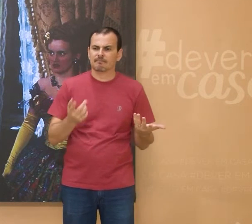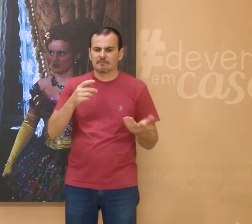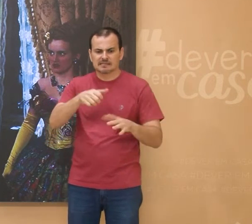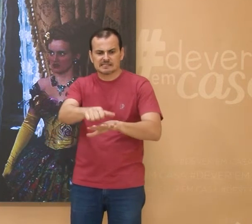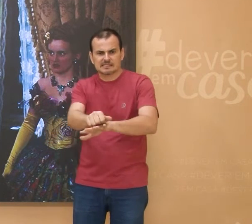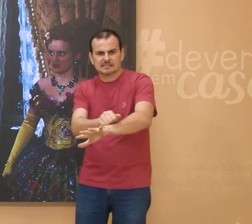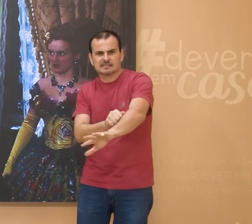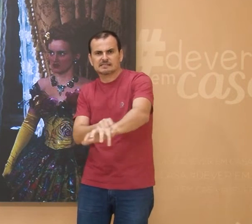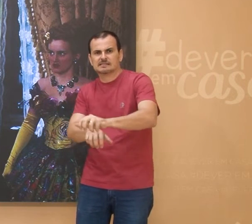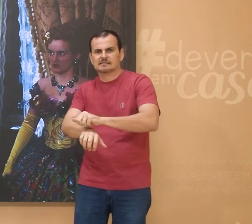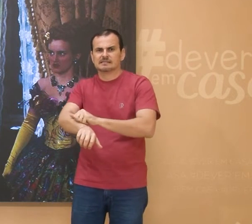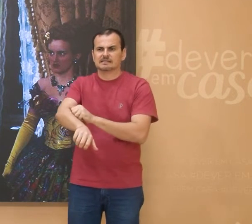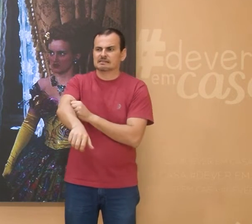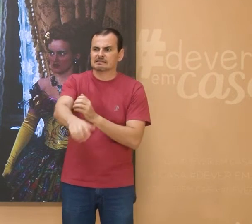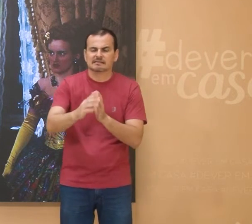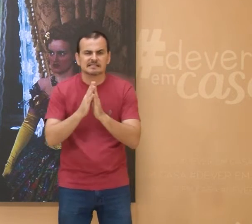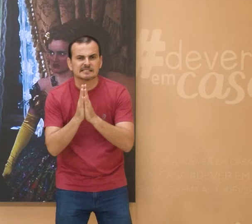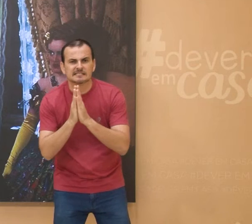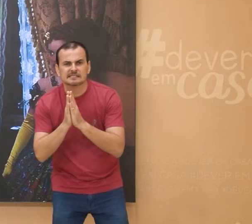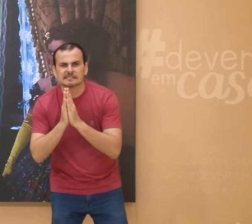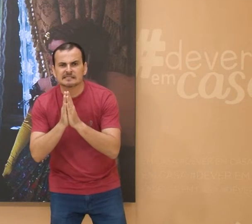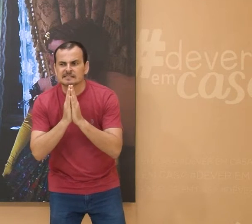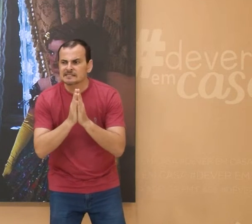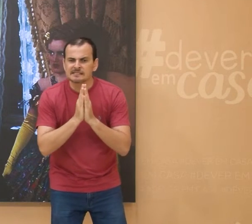A Cinderela implorou: